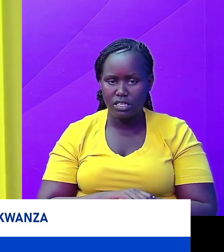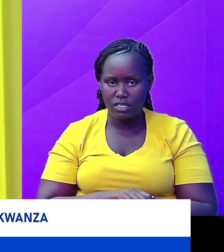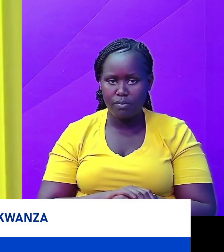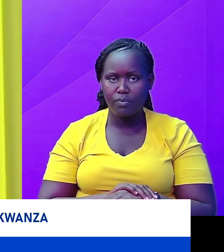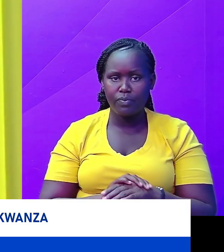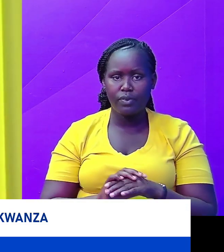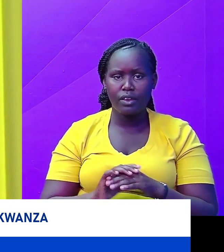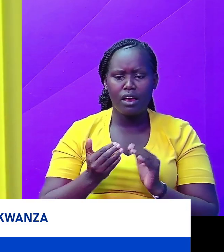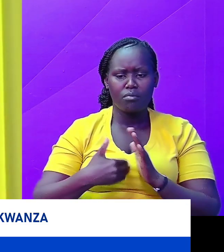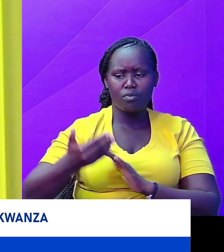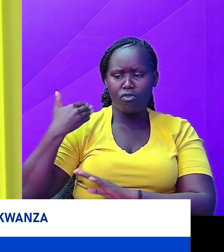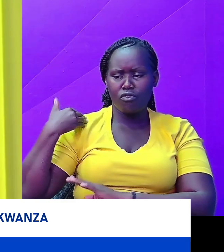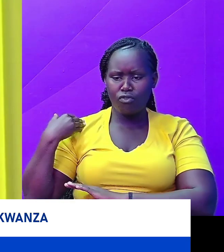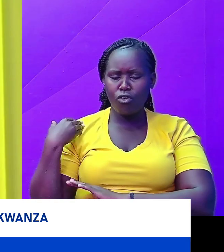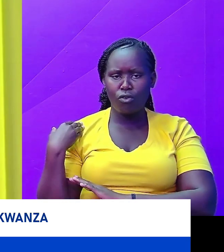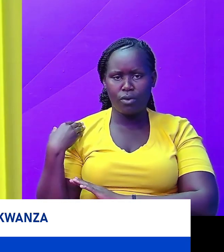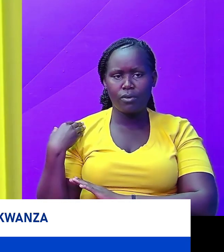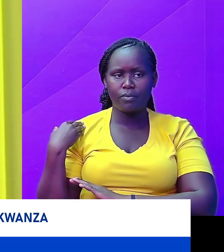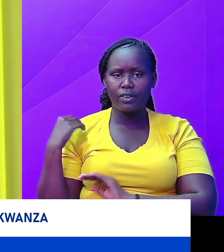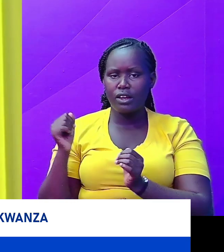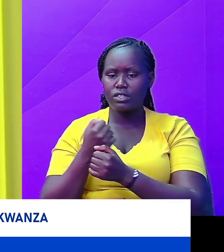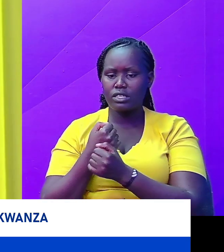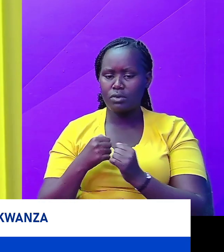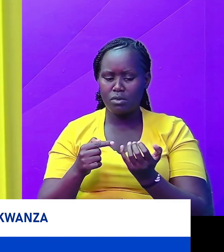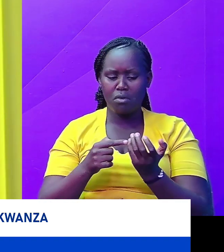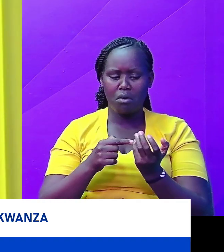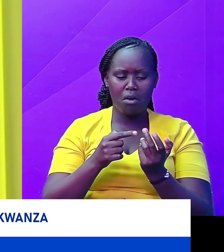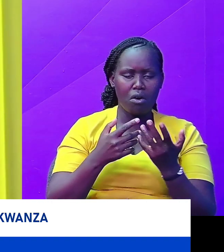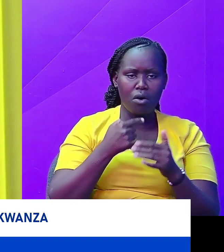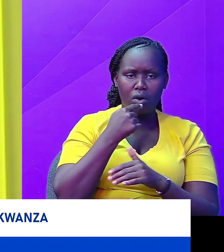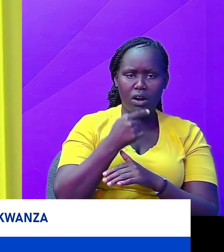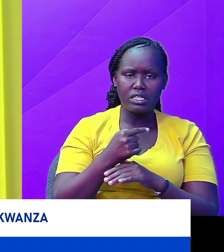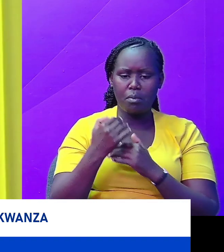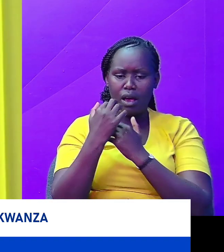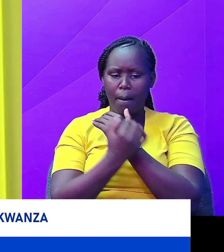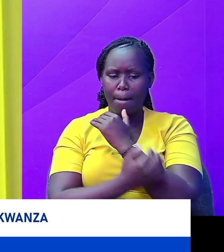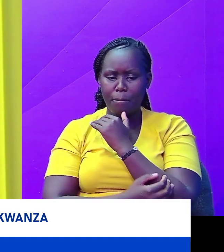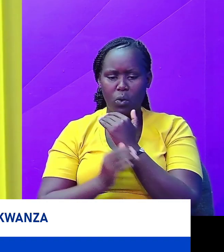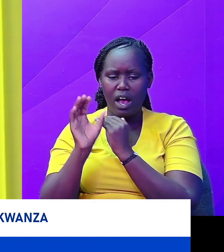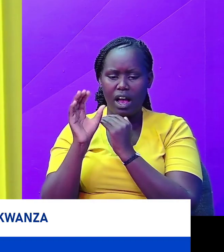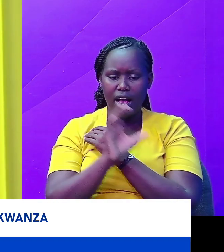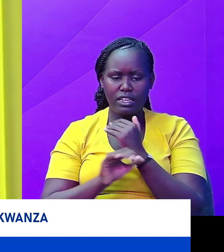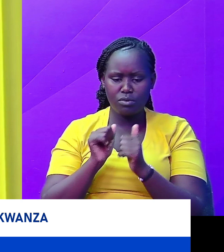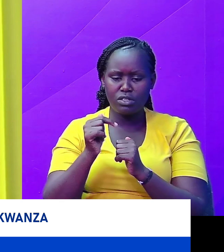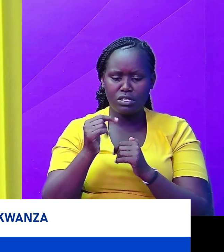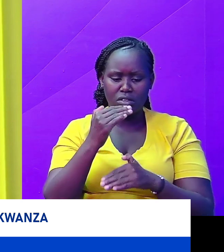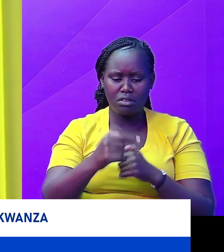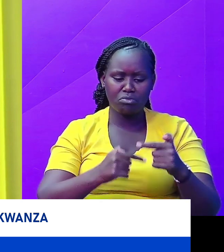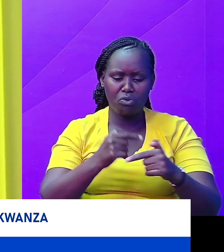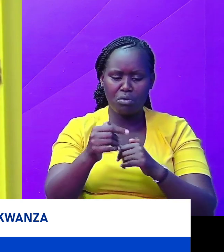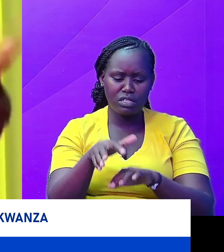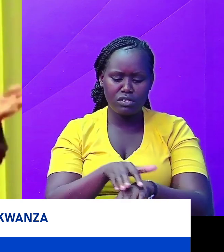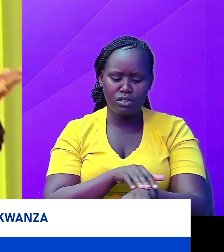hatukuwa tunapigwa mawe sana, tuko tunahesabika tu ni nchi maskini inayoendelea polepole na nini,